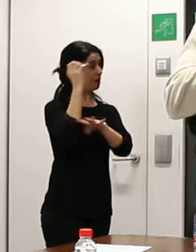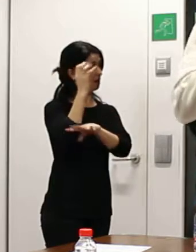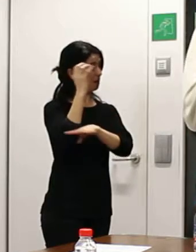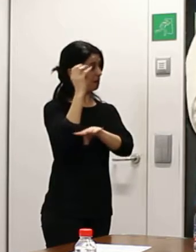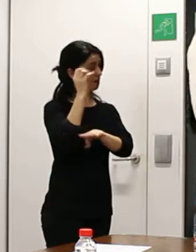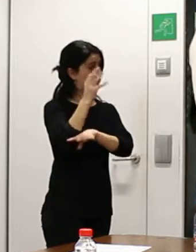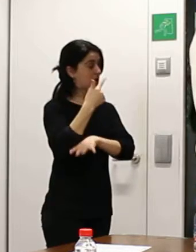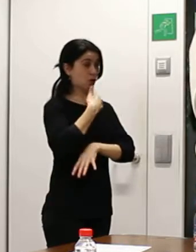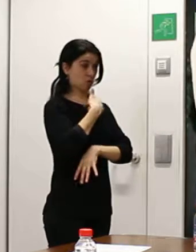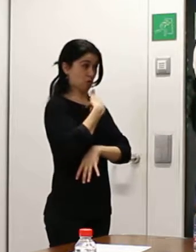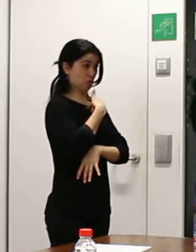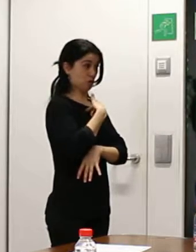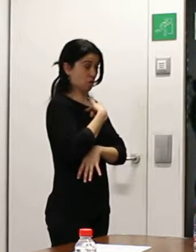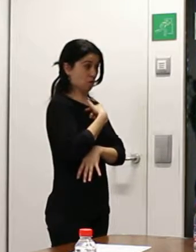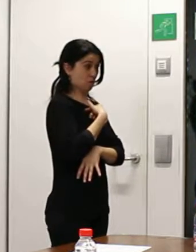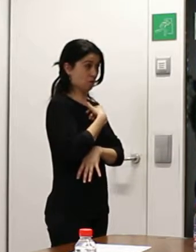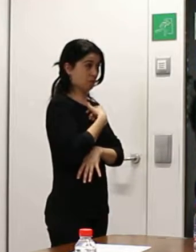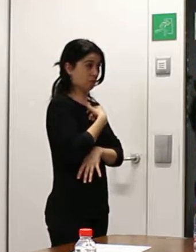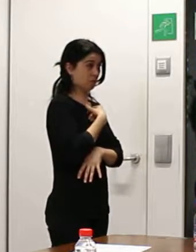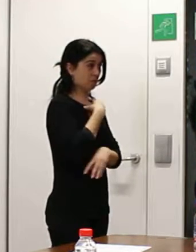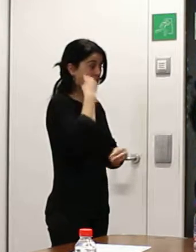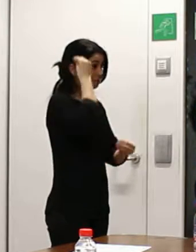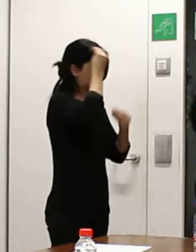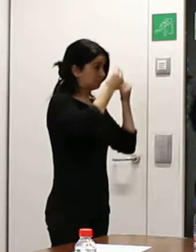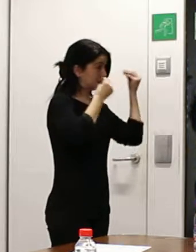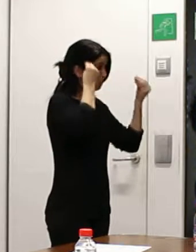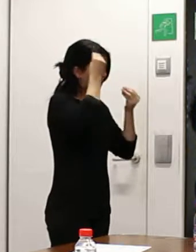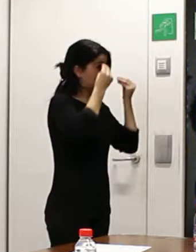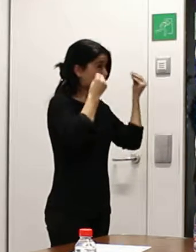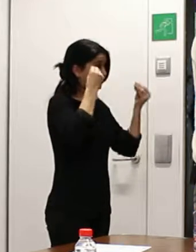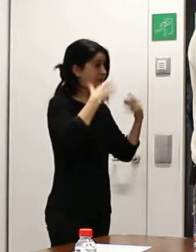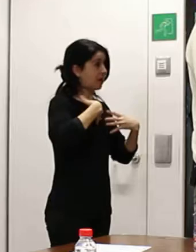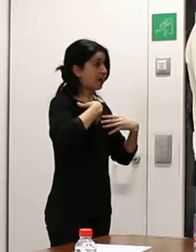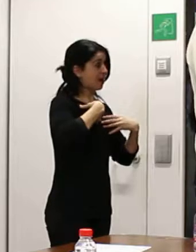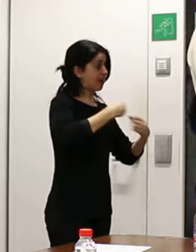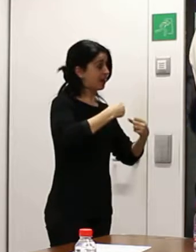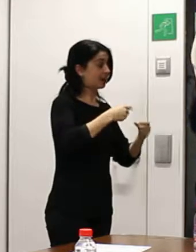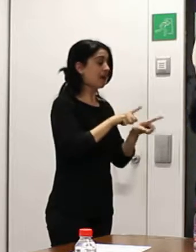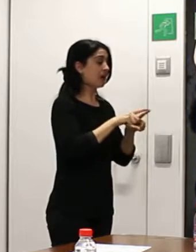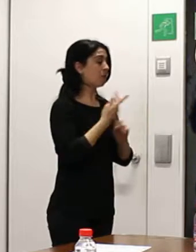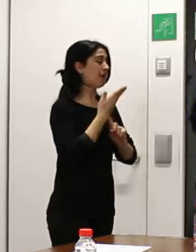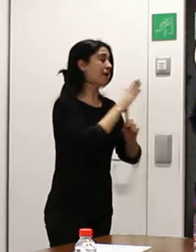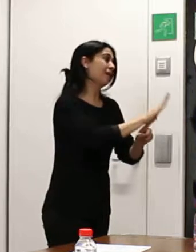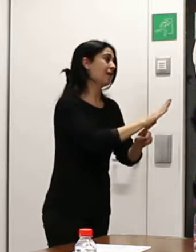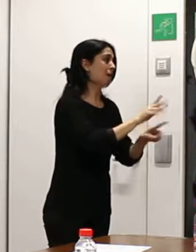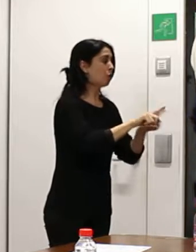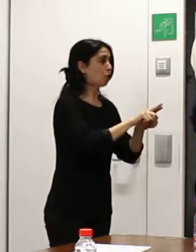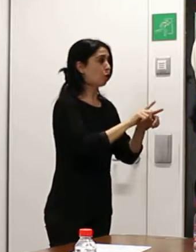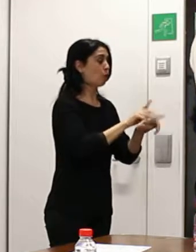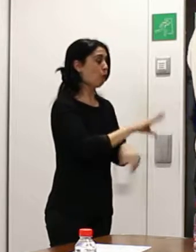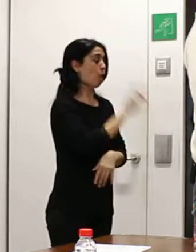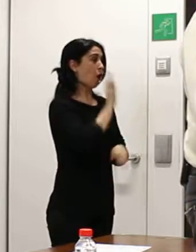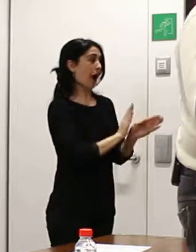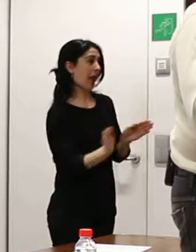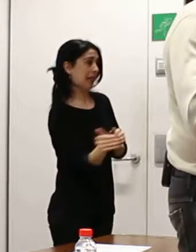que solo iba a exponer Soma Energía como una alternativa, como una gente voluntaria que quiere cambiar el